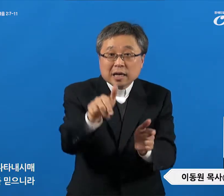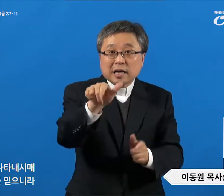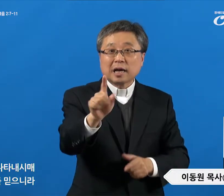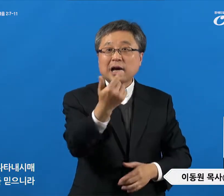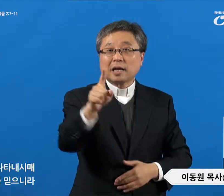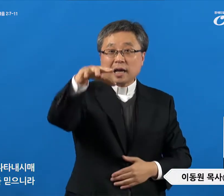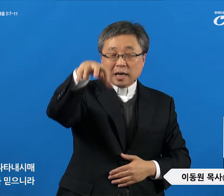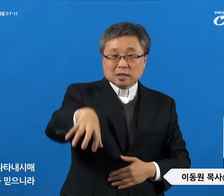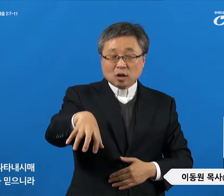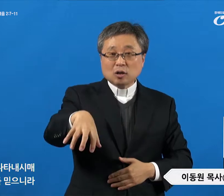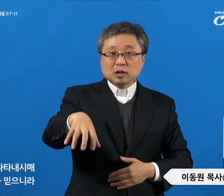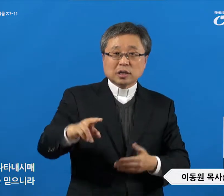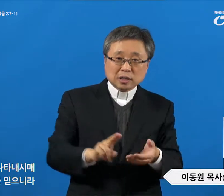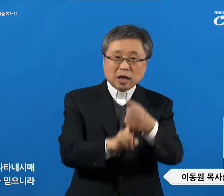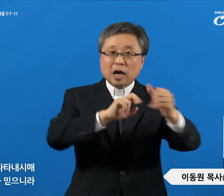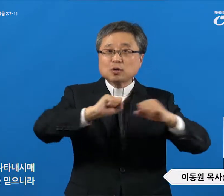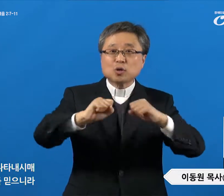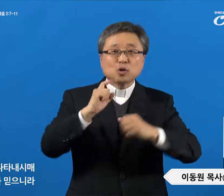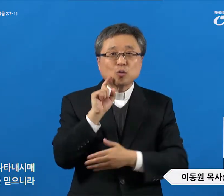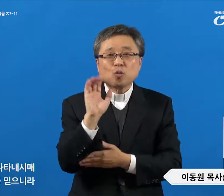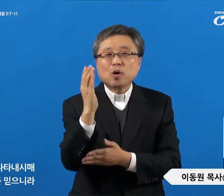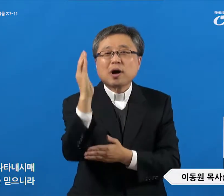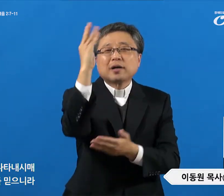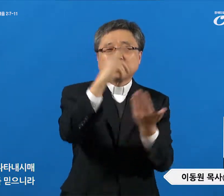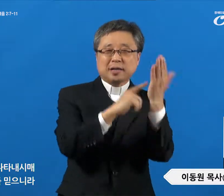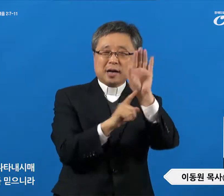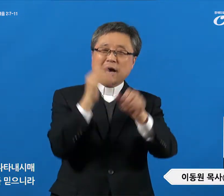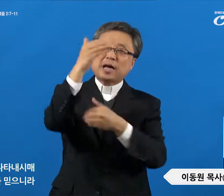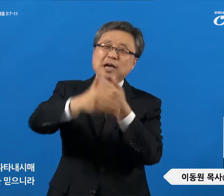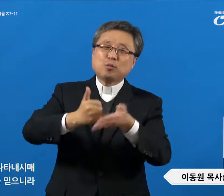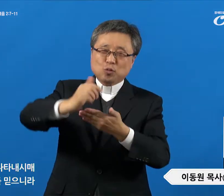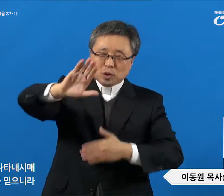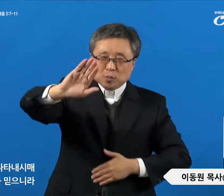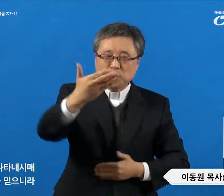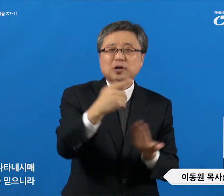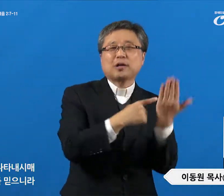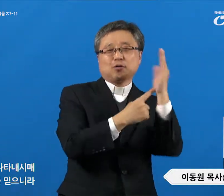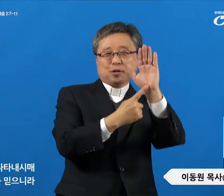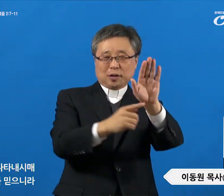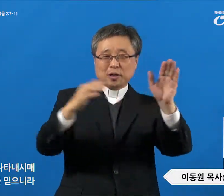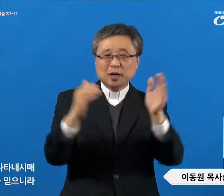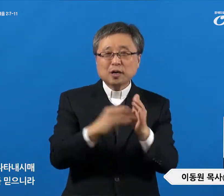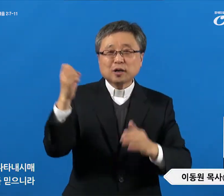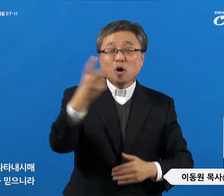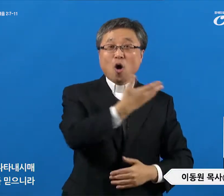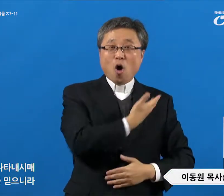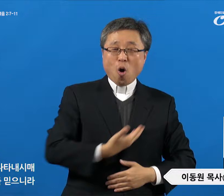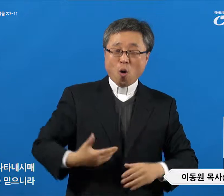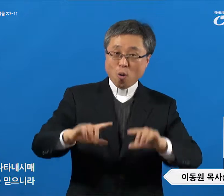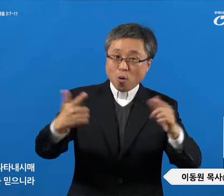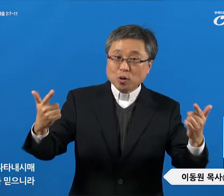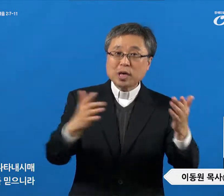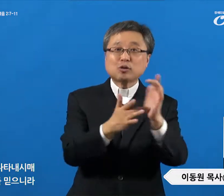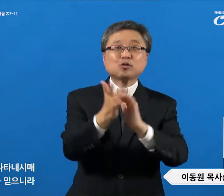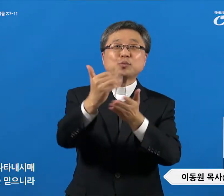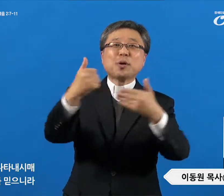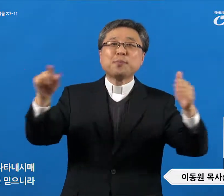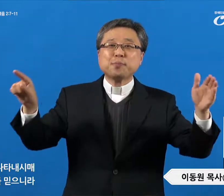영광을 나타냈다. 그분의 신적인 영광을 나타냈다. 그리고 제자들이 그를 믿었다. 처음에는